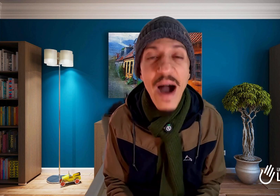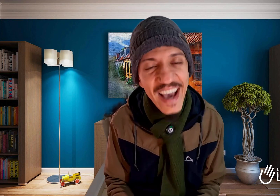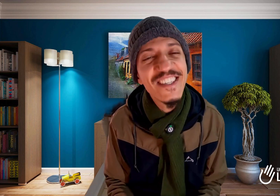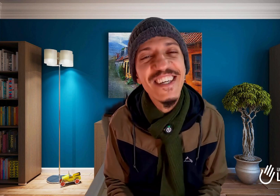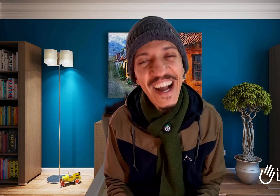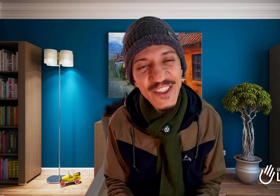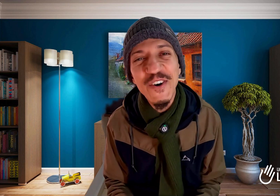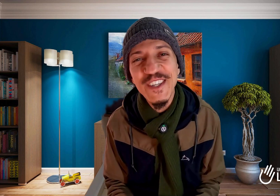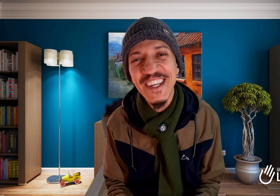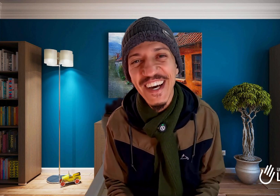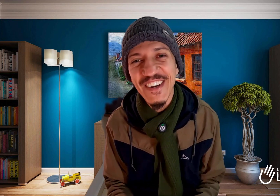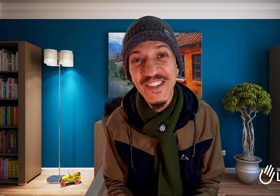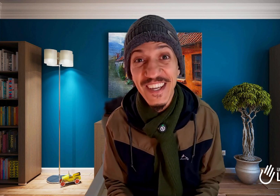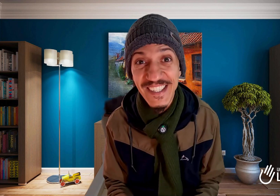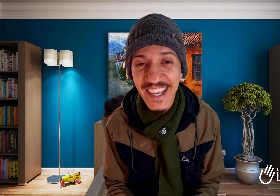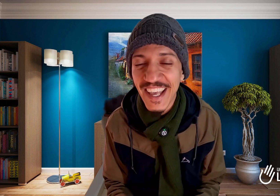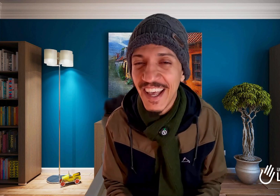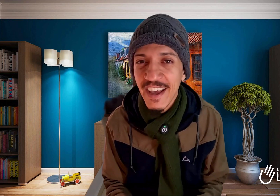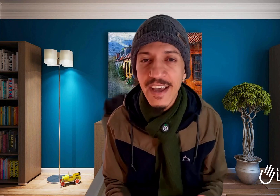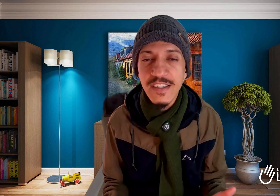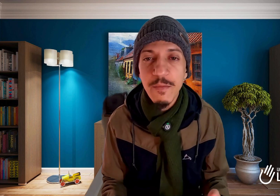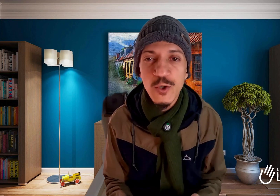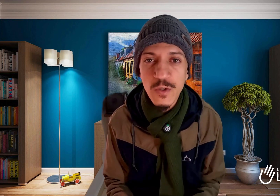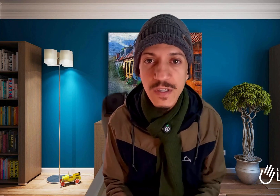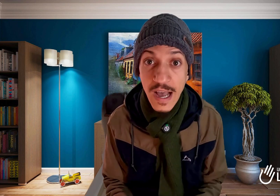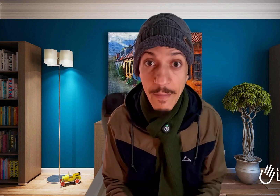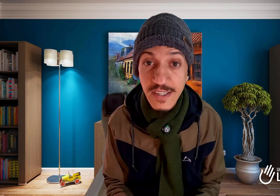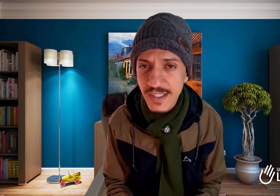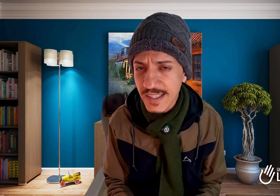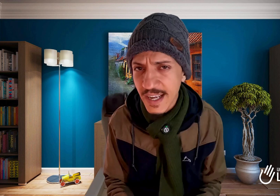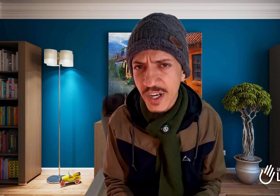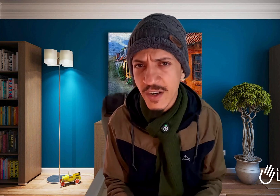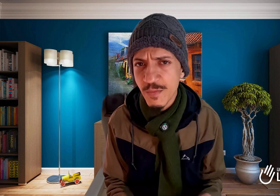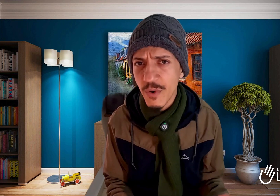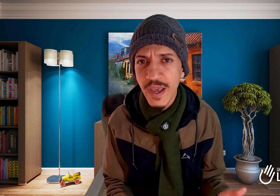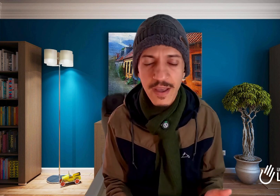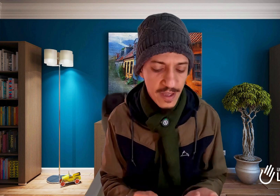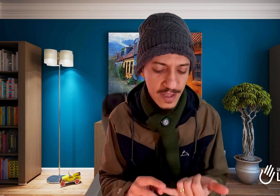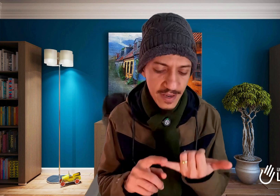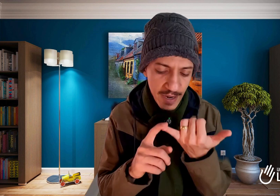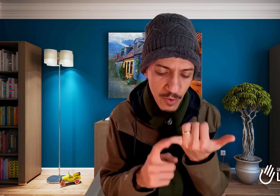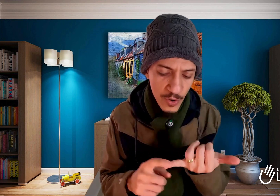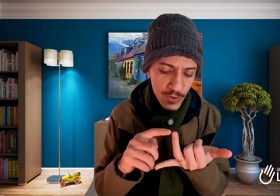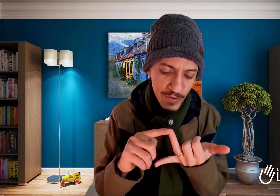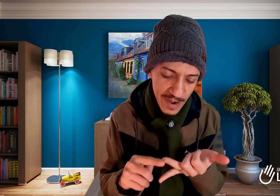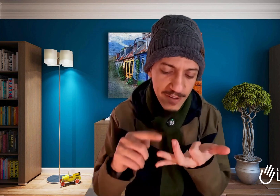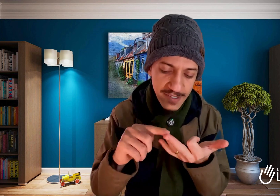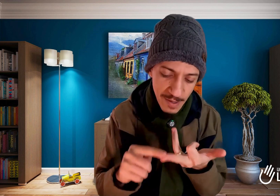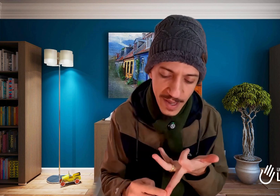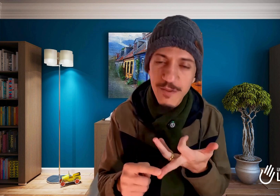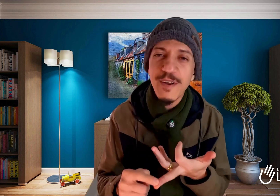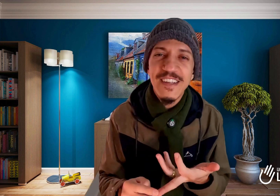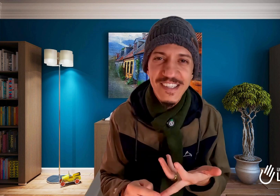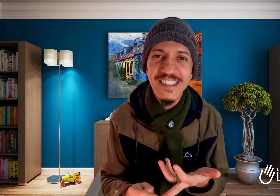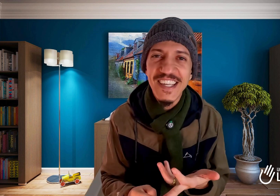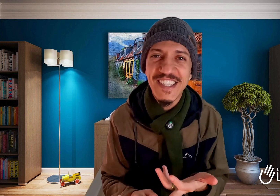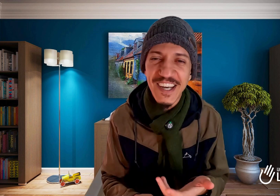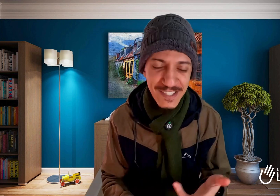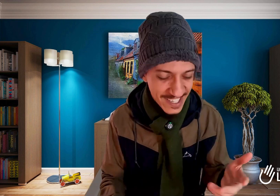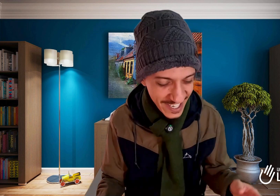de 14 anos, sim. E estamos juntos há mais de 17 anos, porque entre namoro, noivado, casamento, 17 anos. Gente,